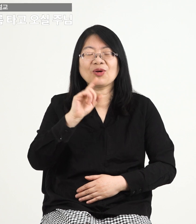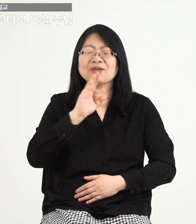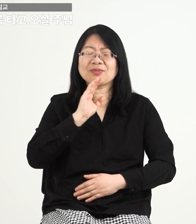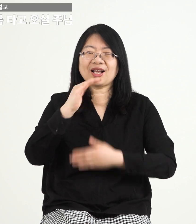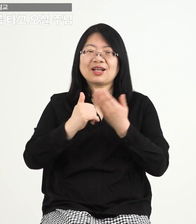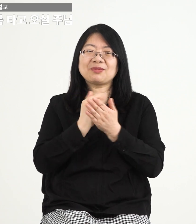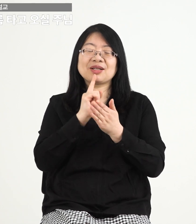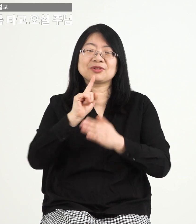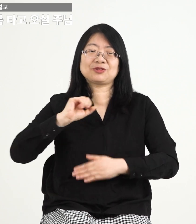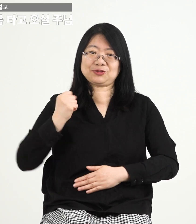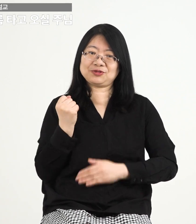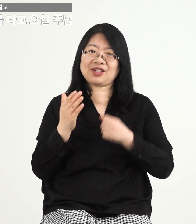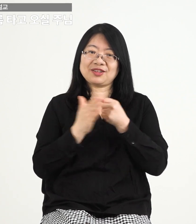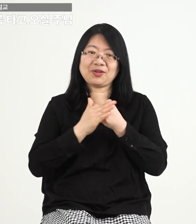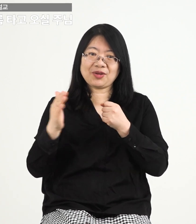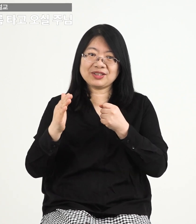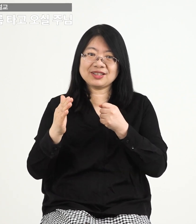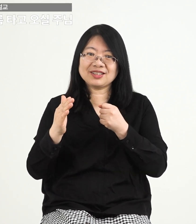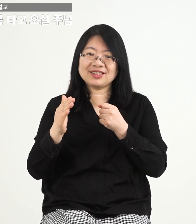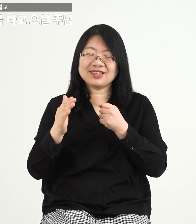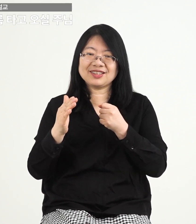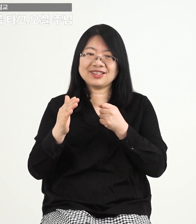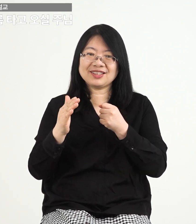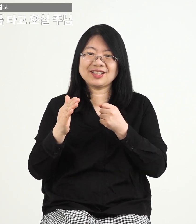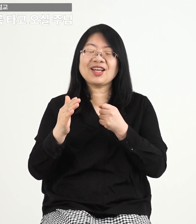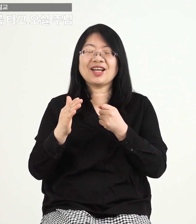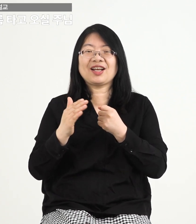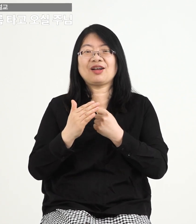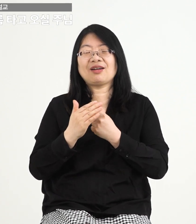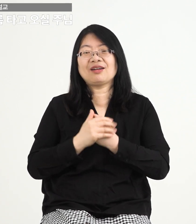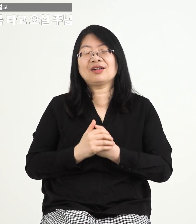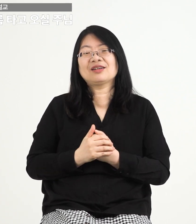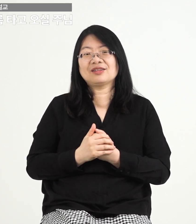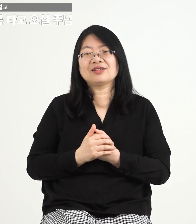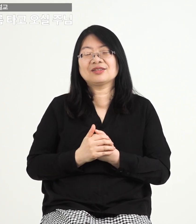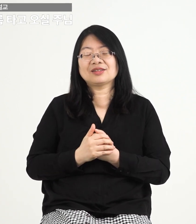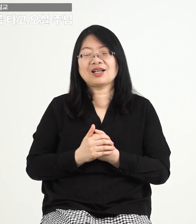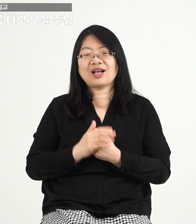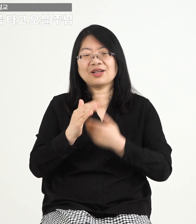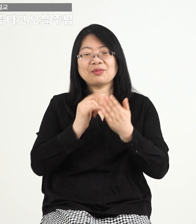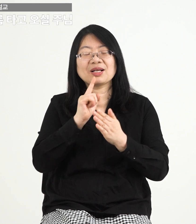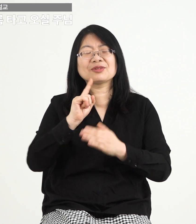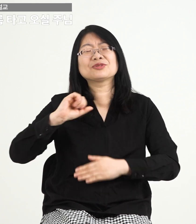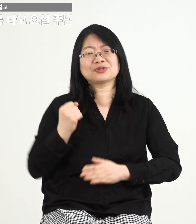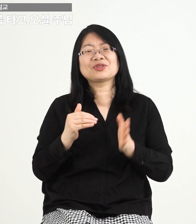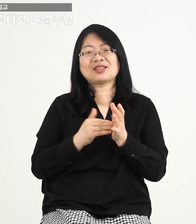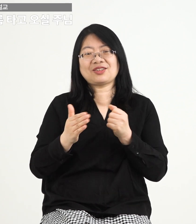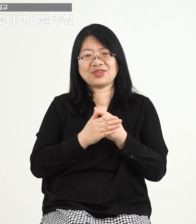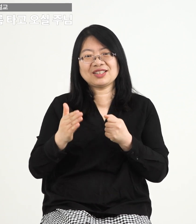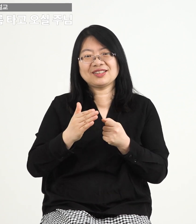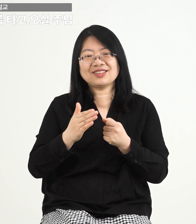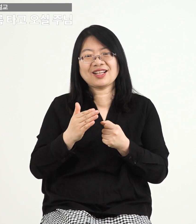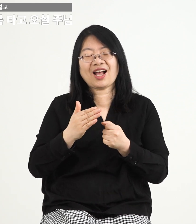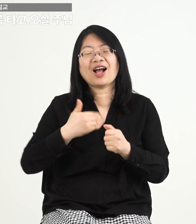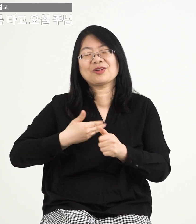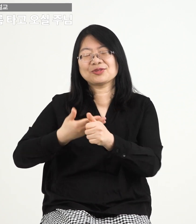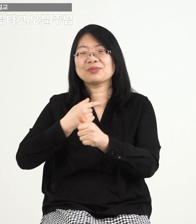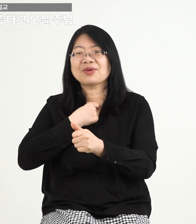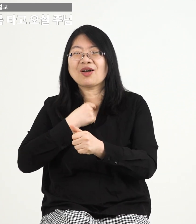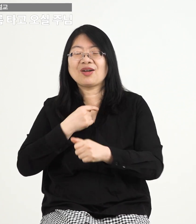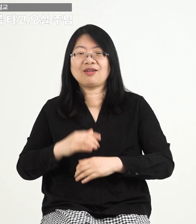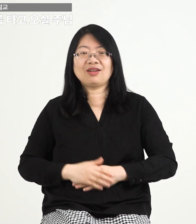말씀에 순종했더니 여기까지죠. 여기까지. 말씀에 순종했더니. 근데 사실 보유하고